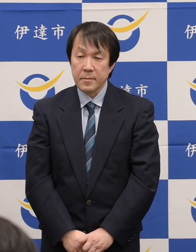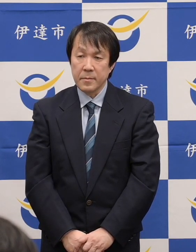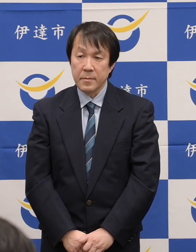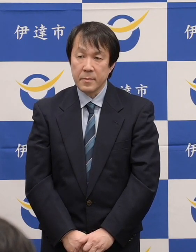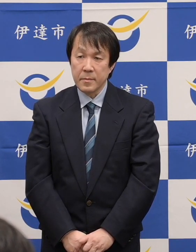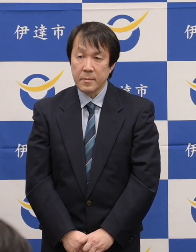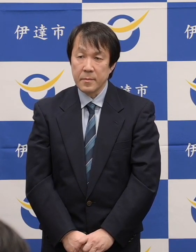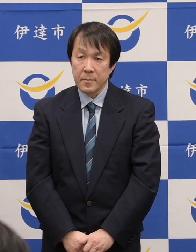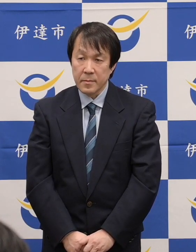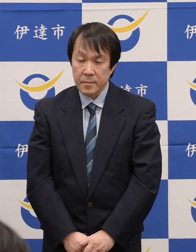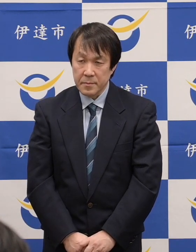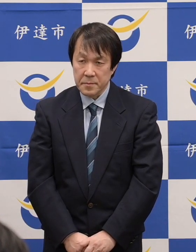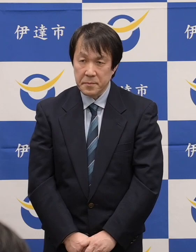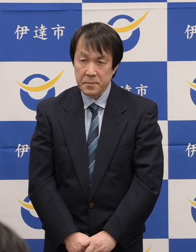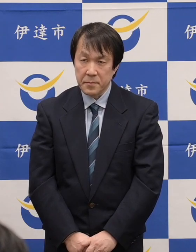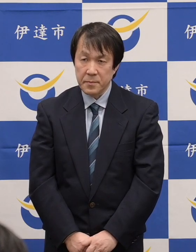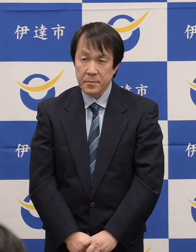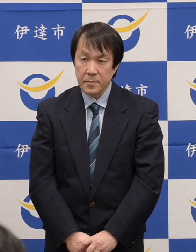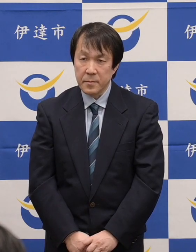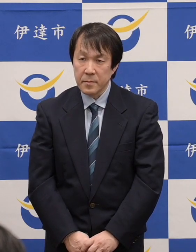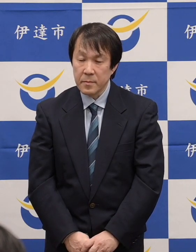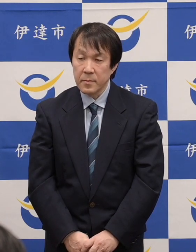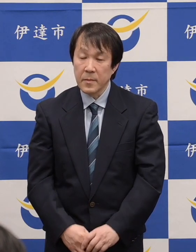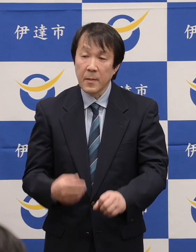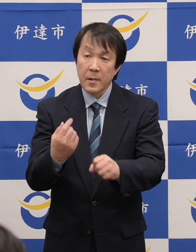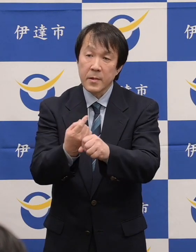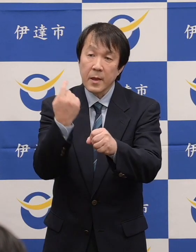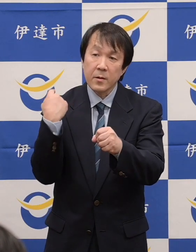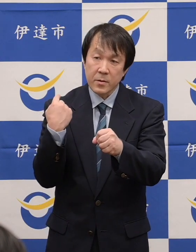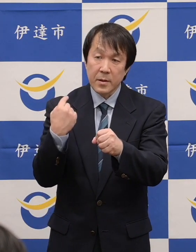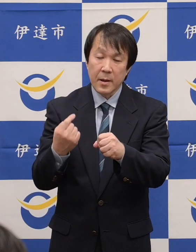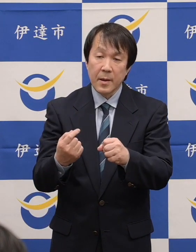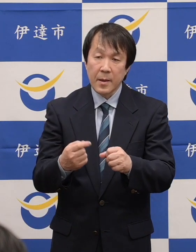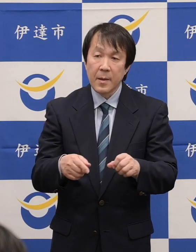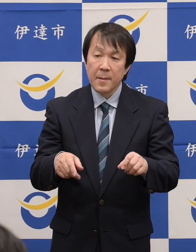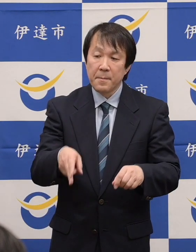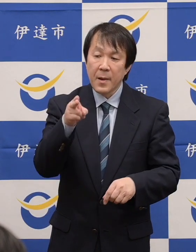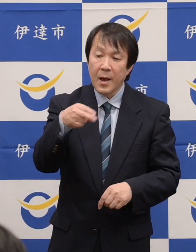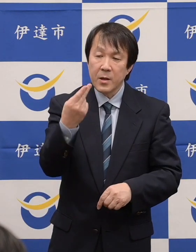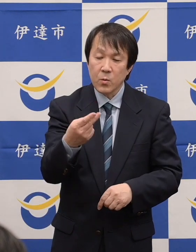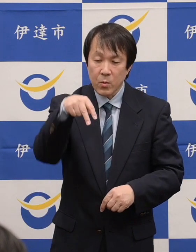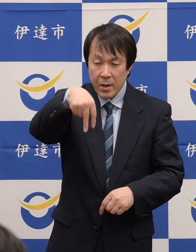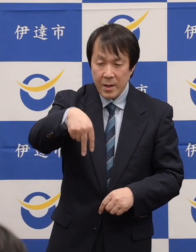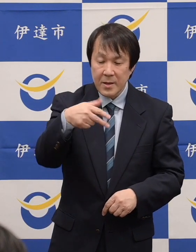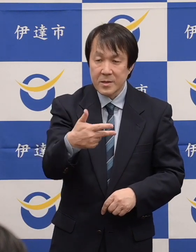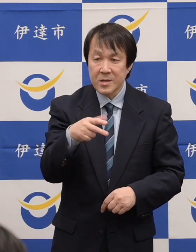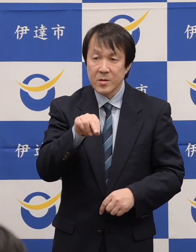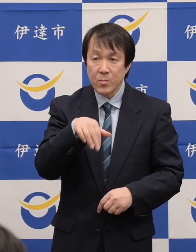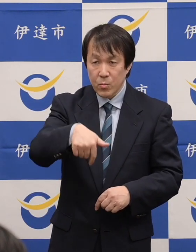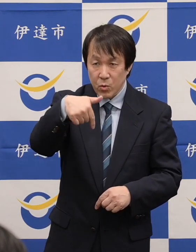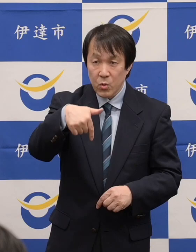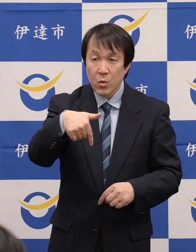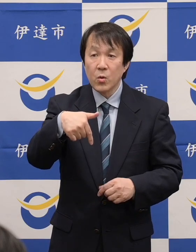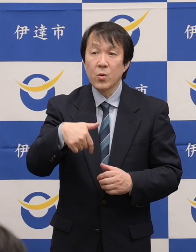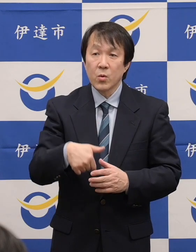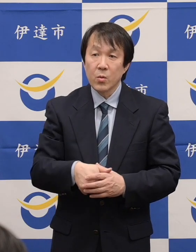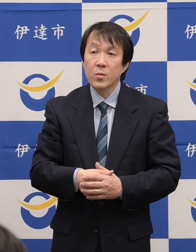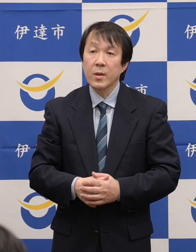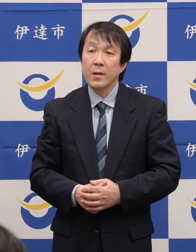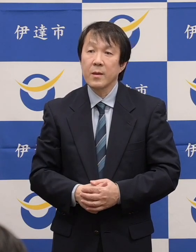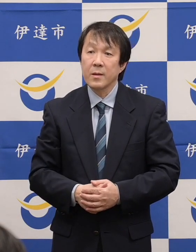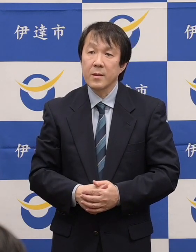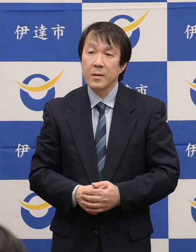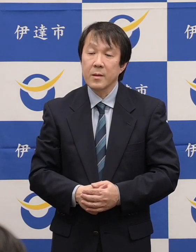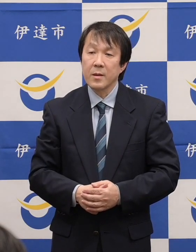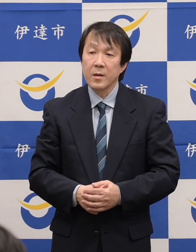富士通信のゆいと申します。昨年パートナーシップ の, 制度が始まったと思うんですけれども、はいはい、そ